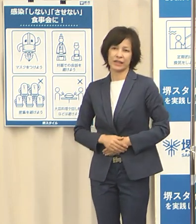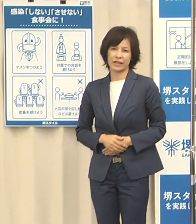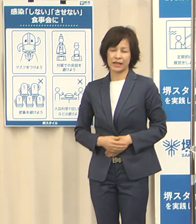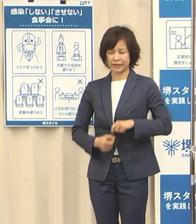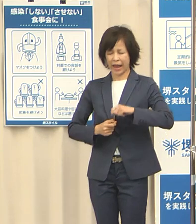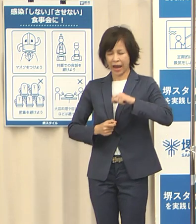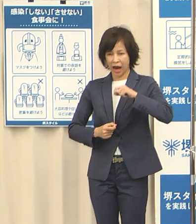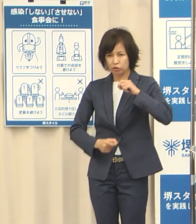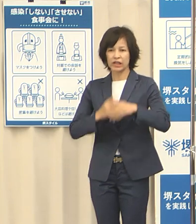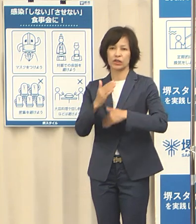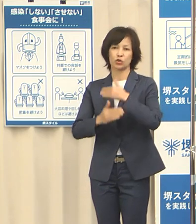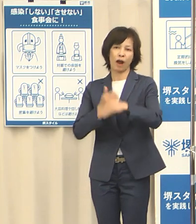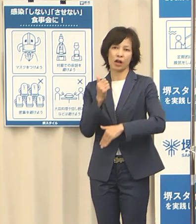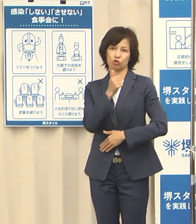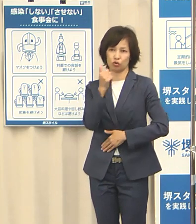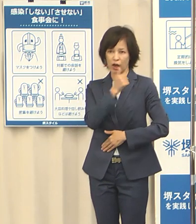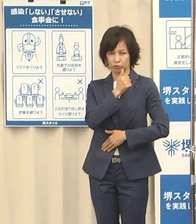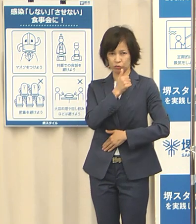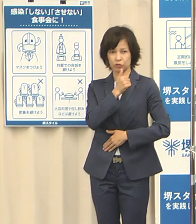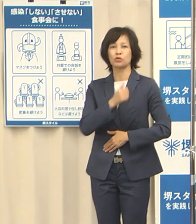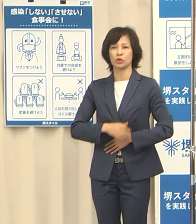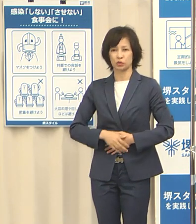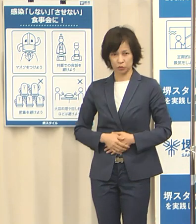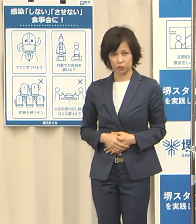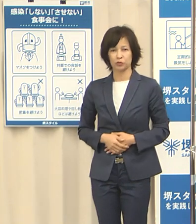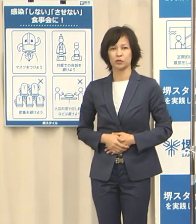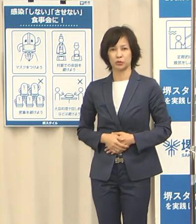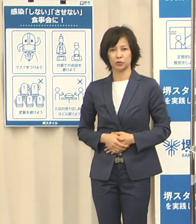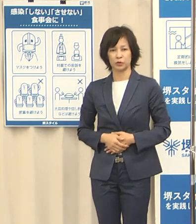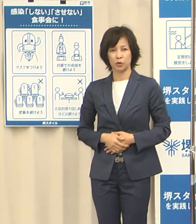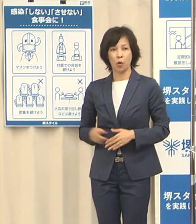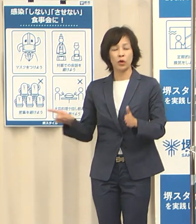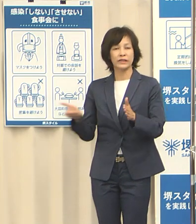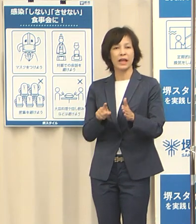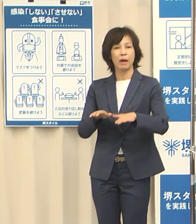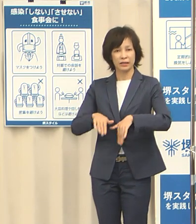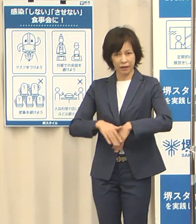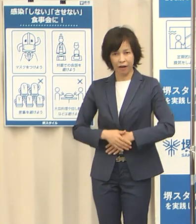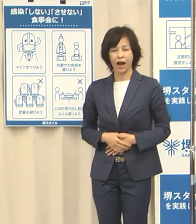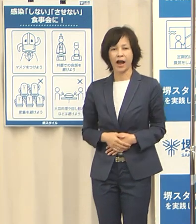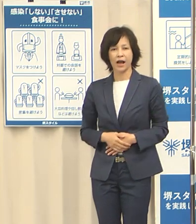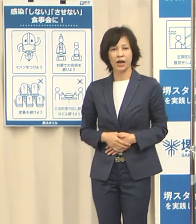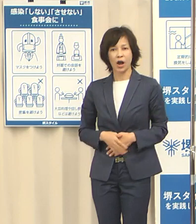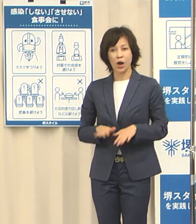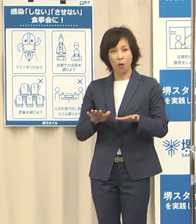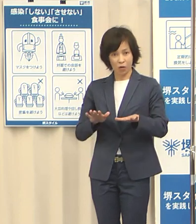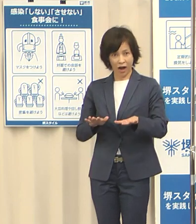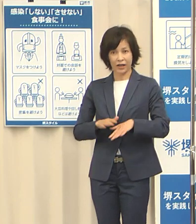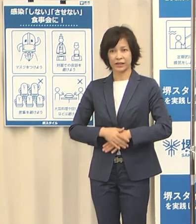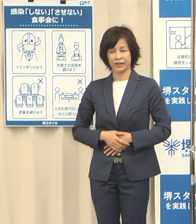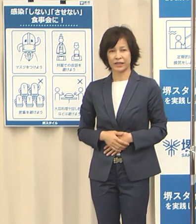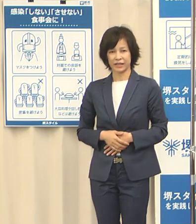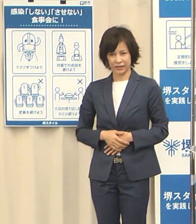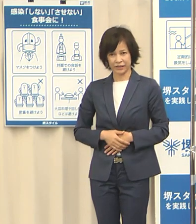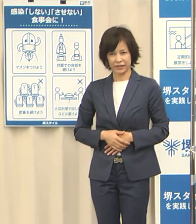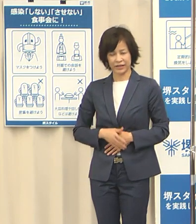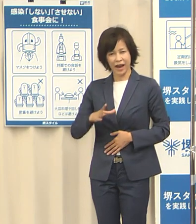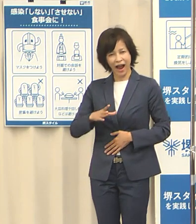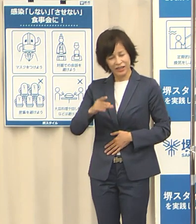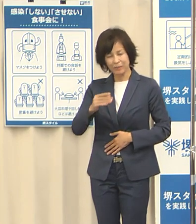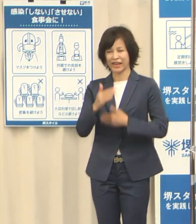行うということをしていただいていました。この度、実際に通訳の方に入っていただいてですね、そ